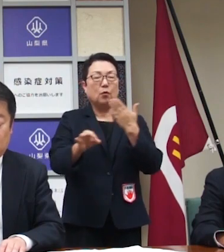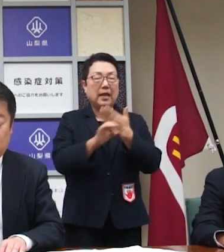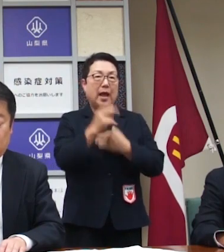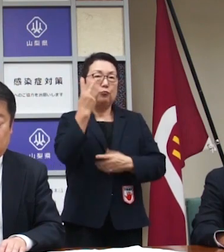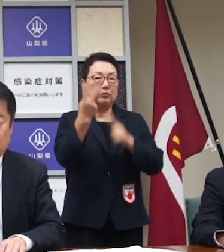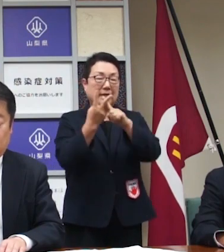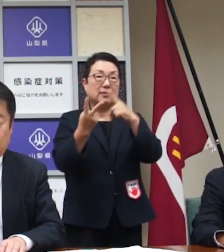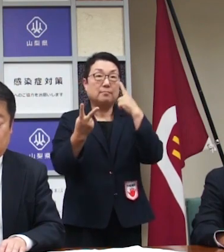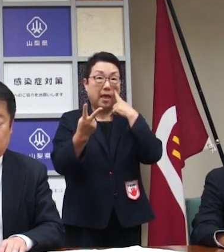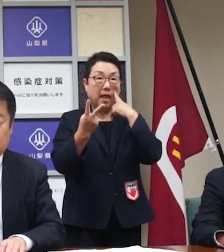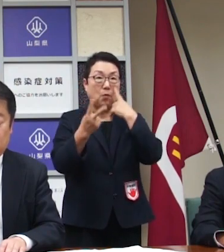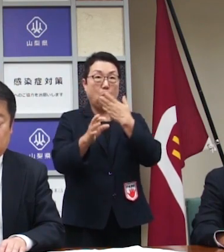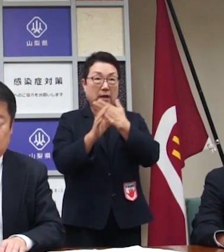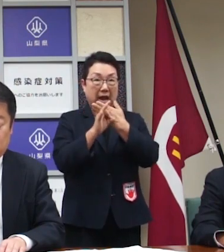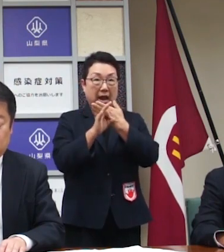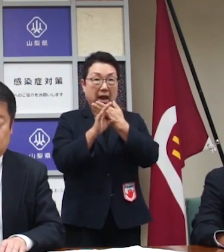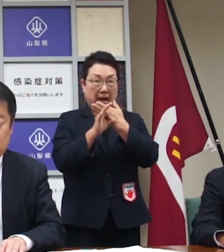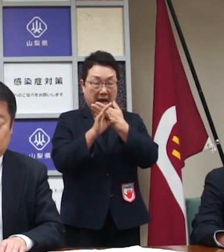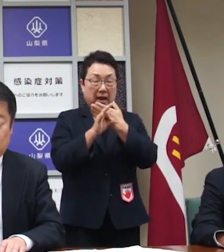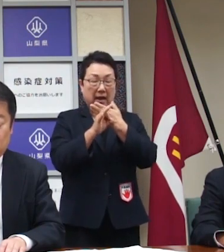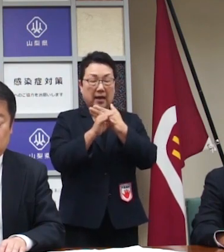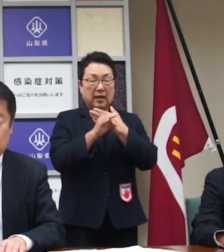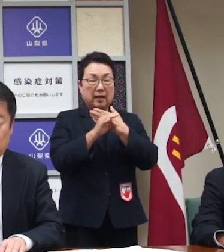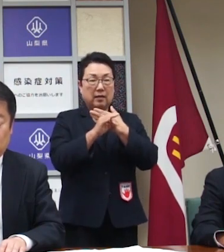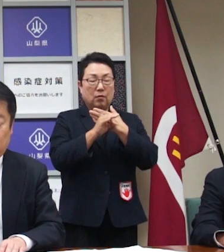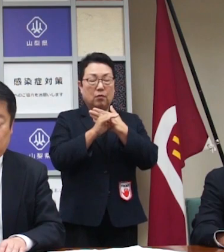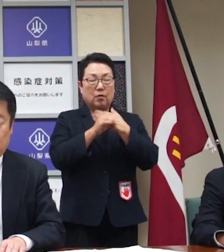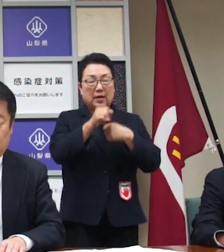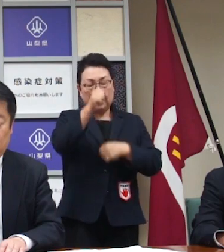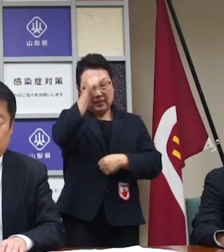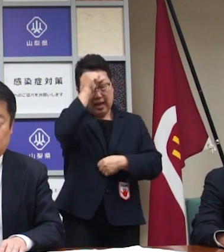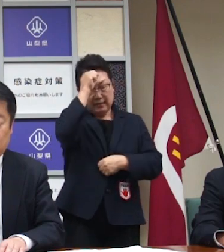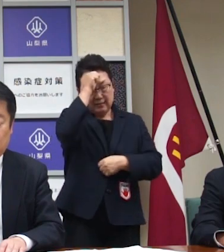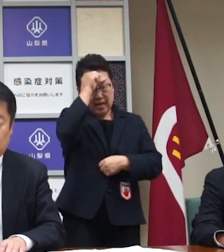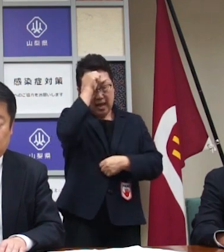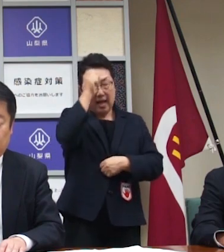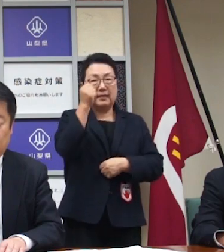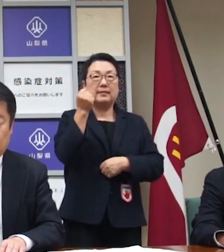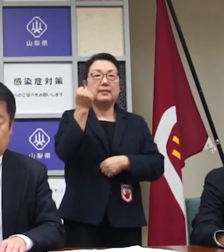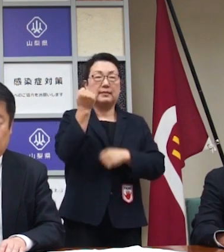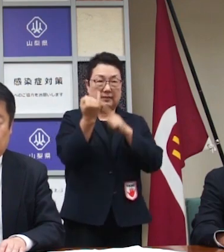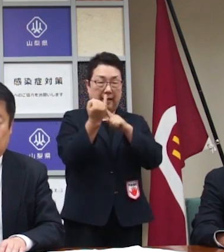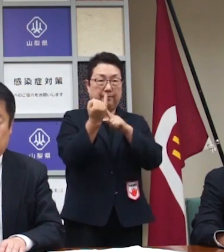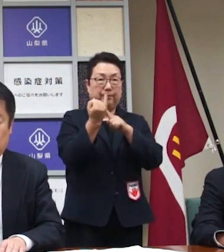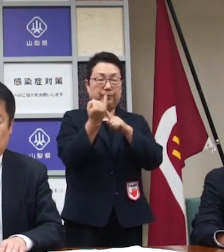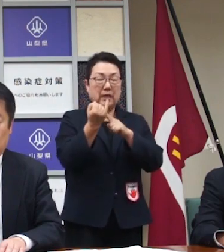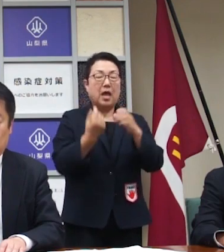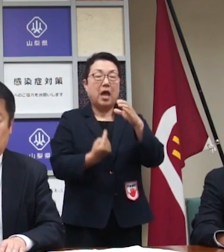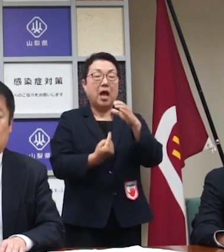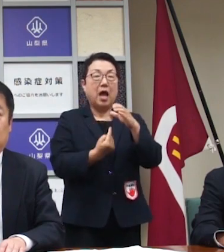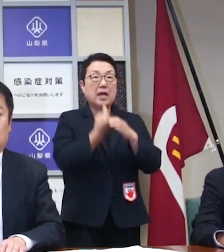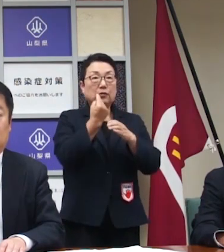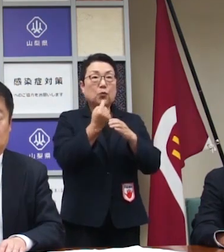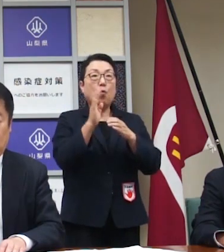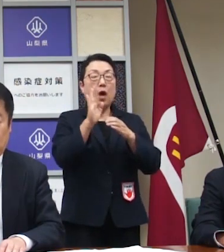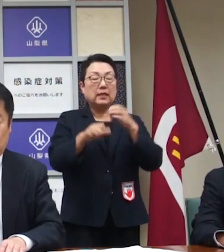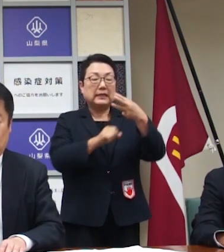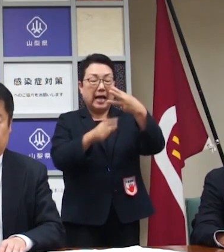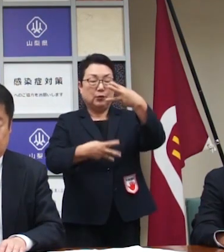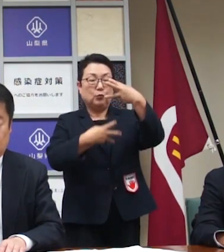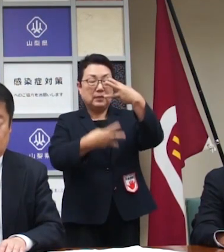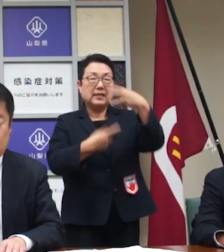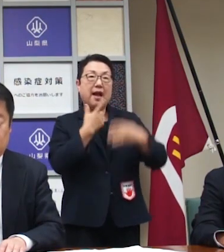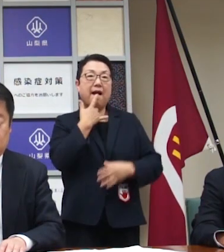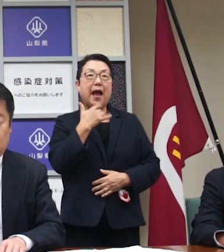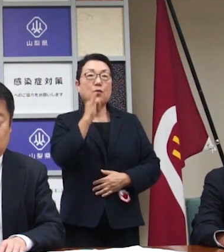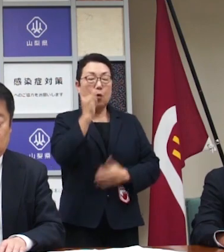ました、患者さん、新型コロナウイルスの、患者さんが、発症後の3月3日火曜